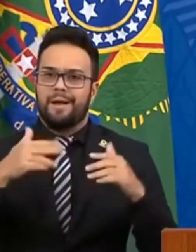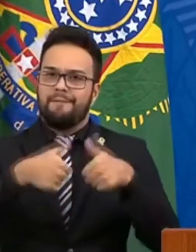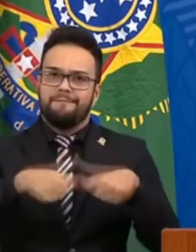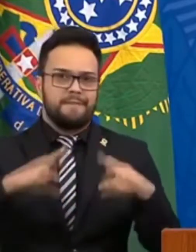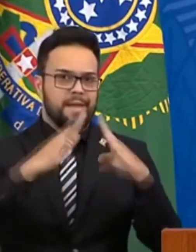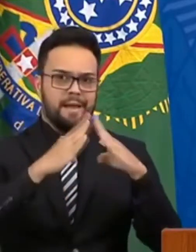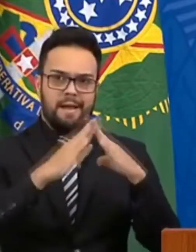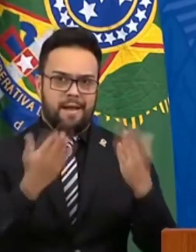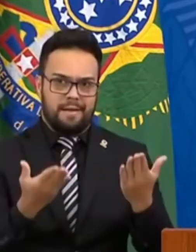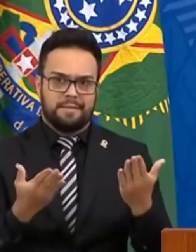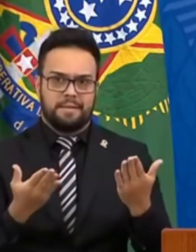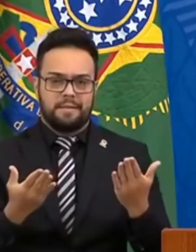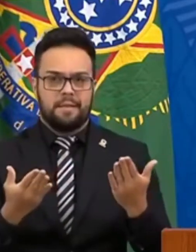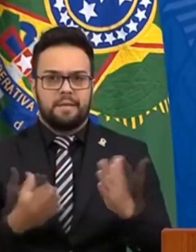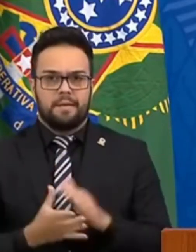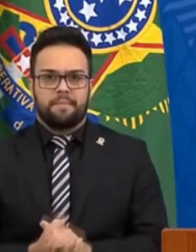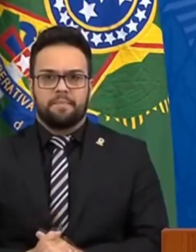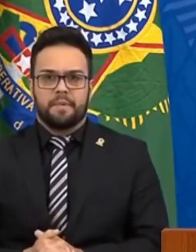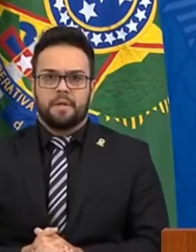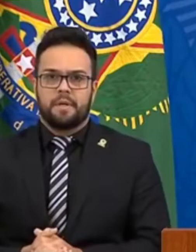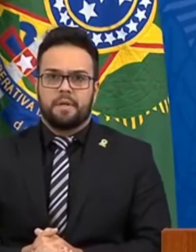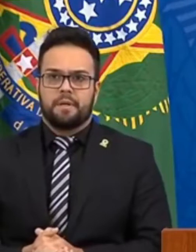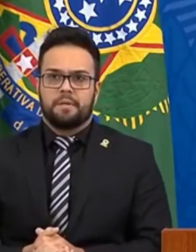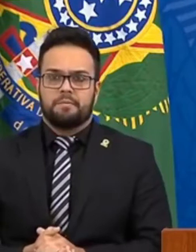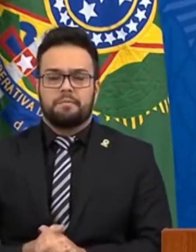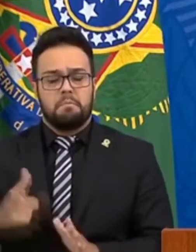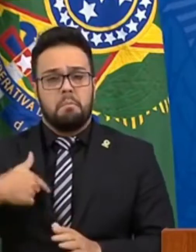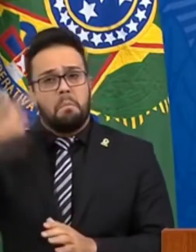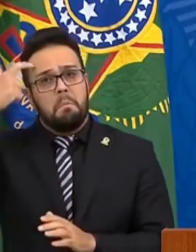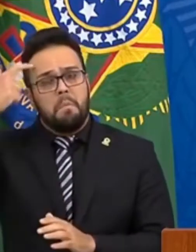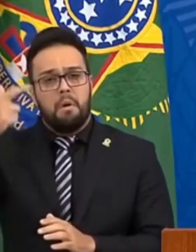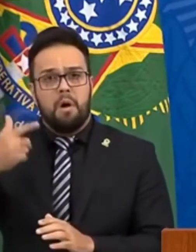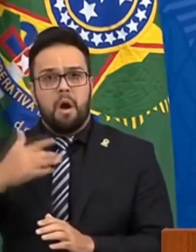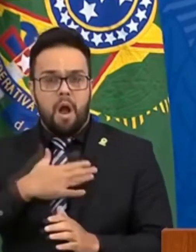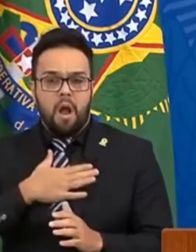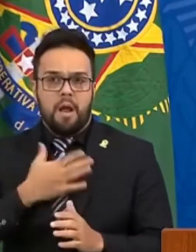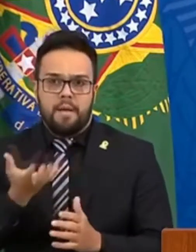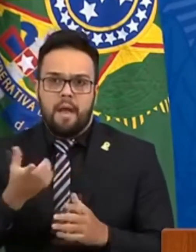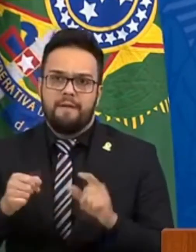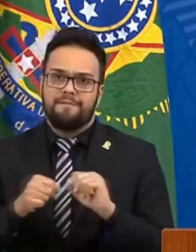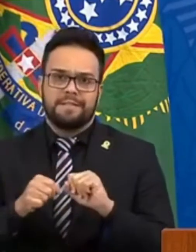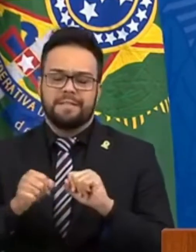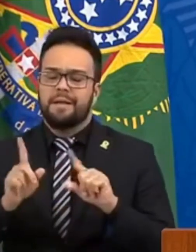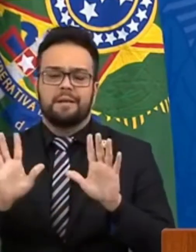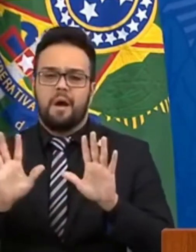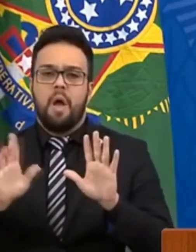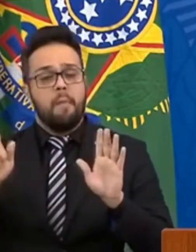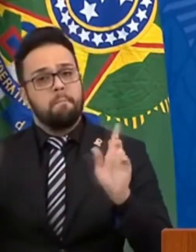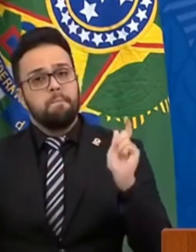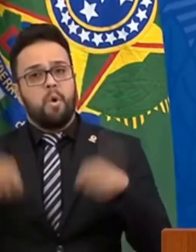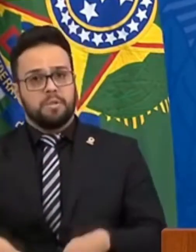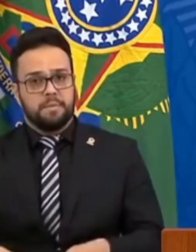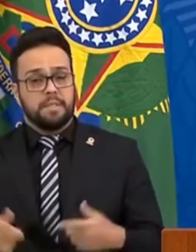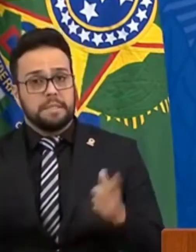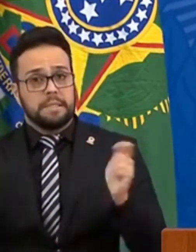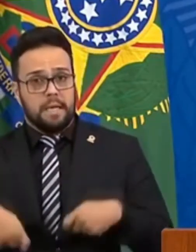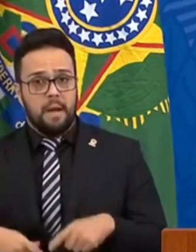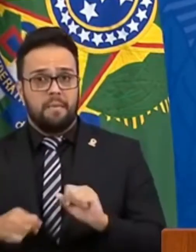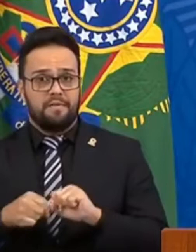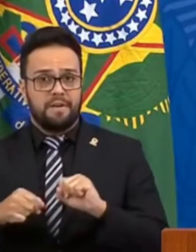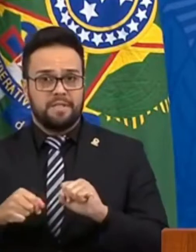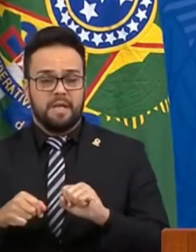tempo bom então não é aquilo que te gostaria de fazer e aquilo que pode ser feito nós não poderíamos